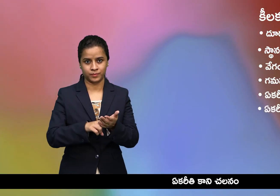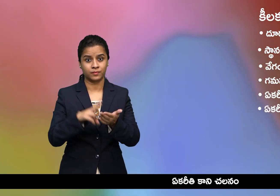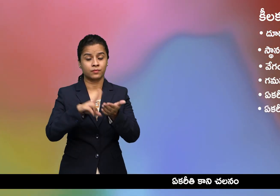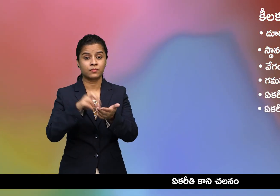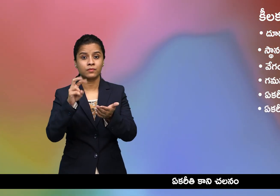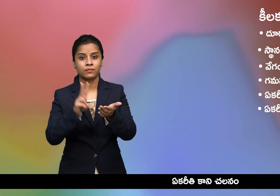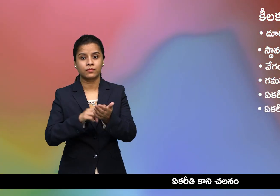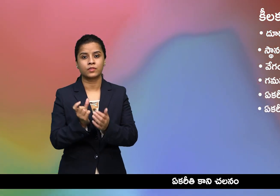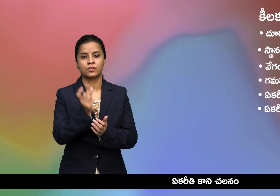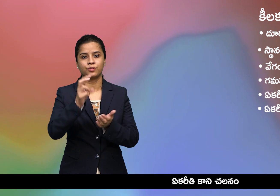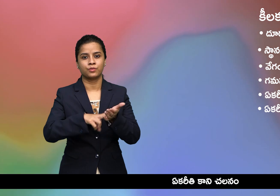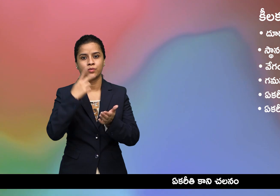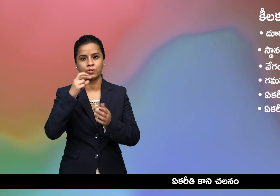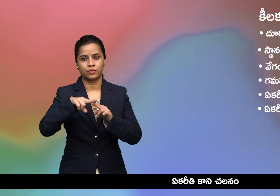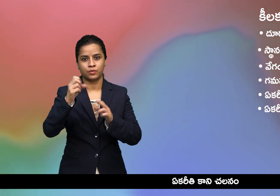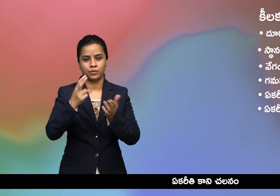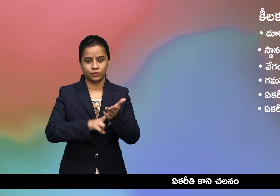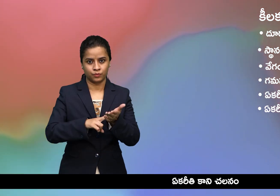ఏకరీతి కాని చలనం,